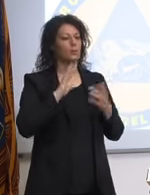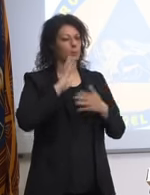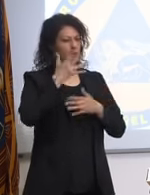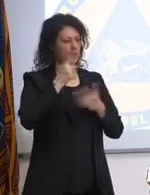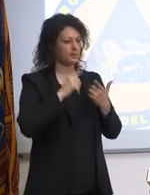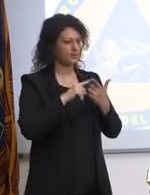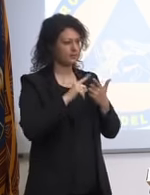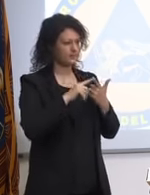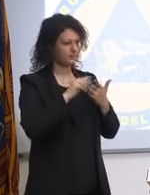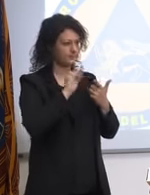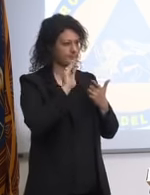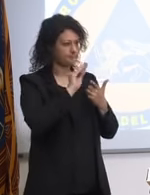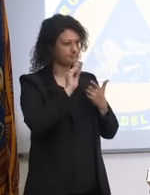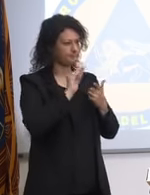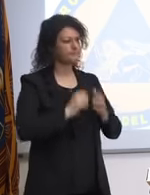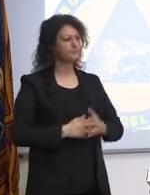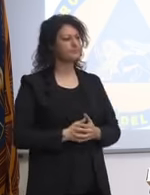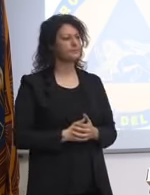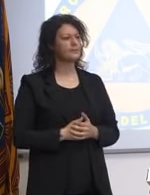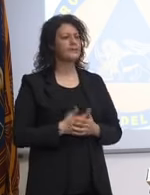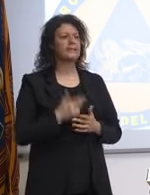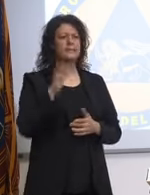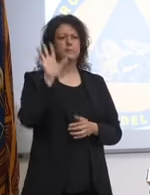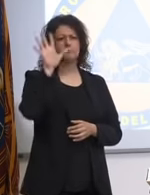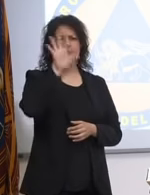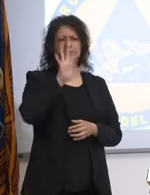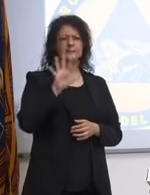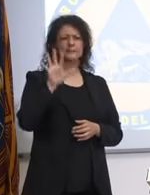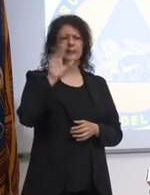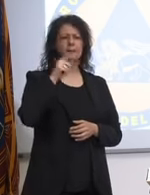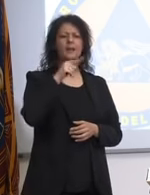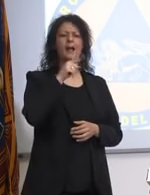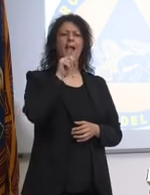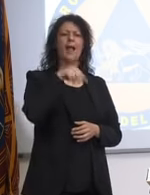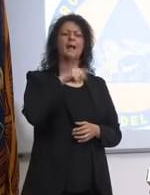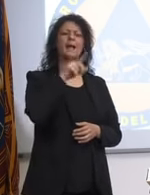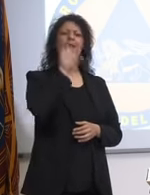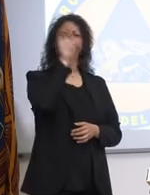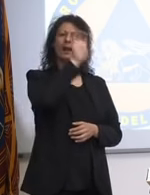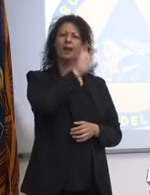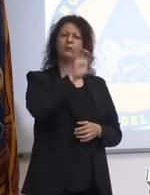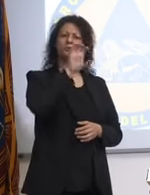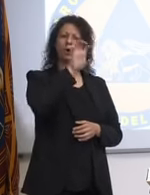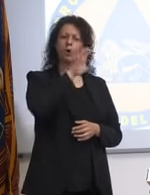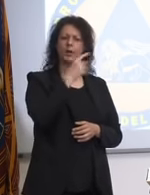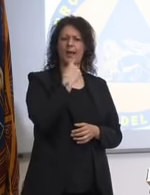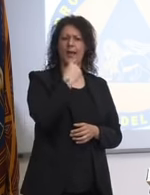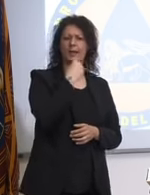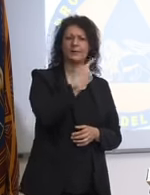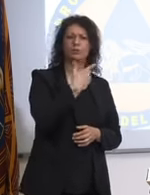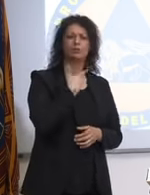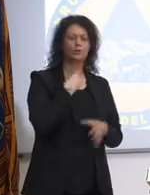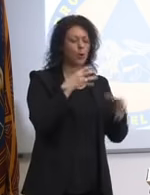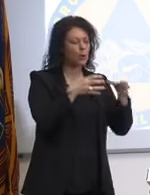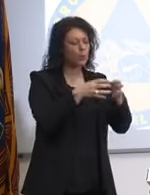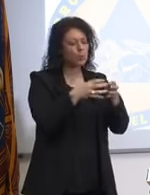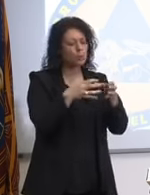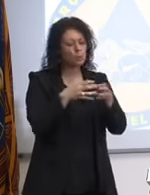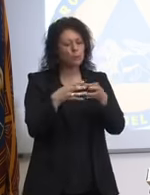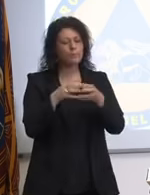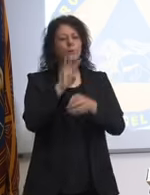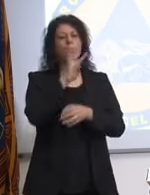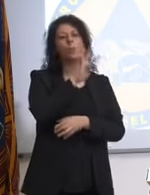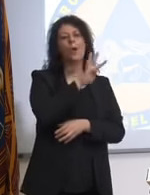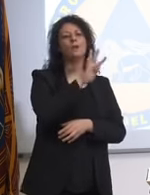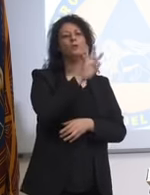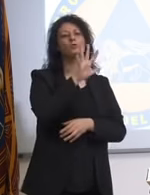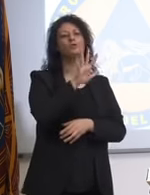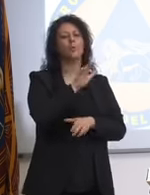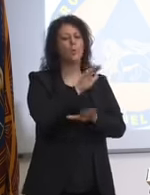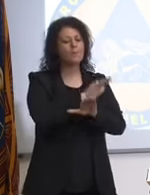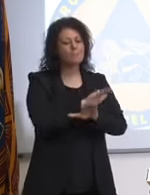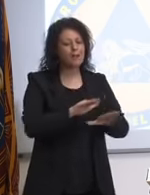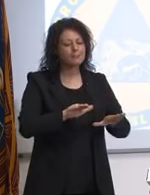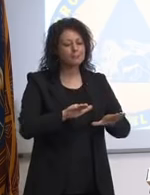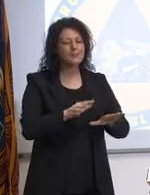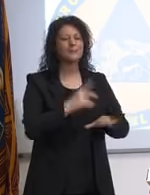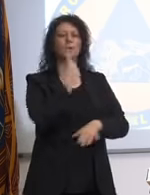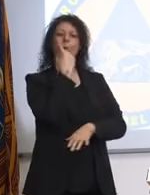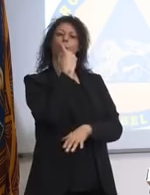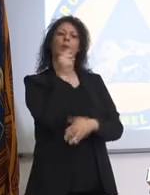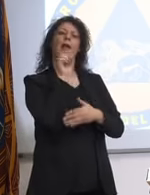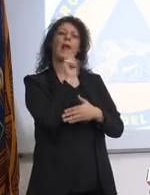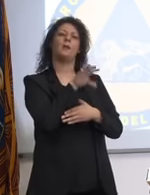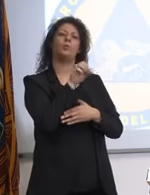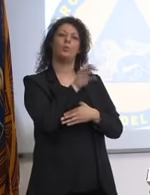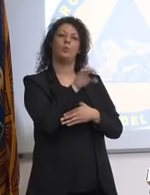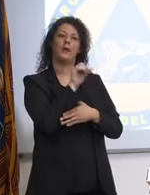aver letto anche nel progetto regionale che si parla di gruppi di 4-5 bambini per ogni educatore, di un educatore per 4-5